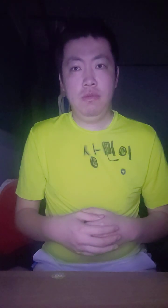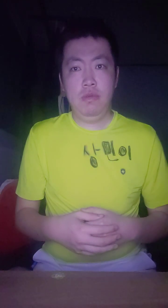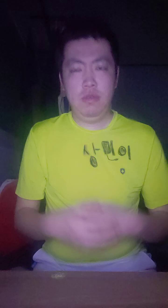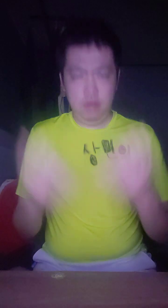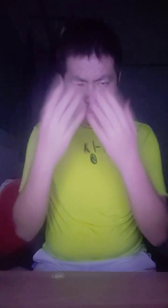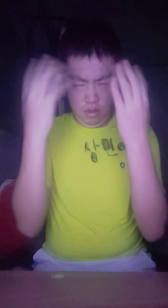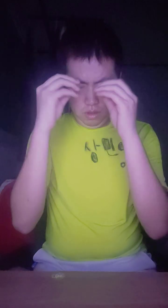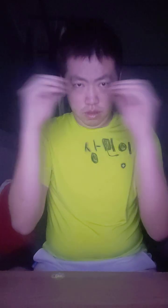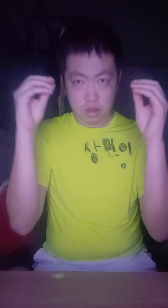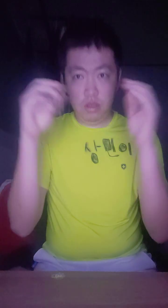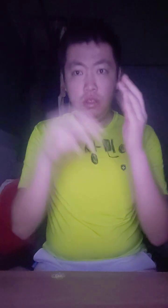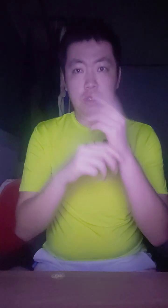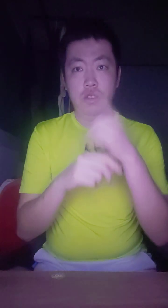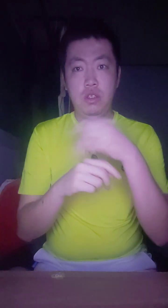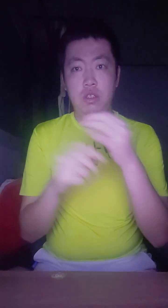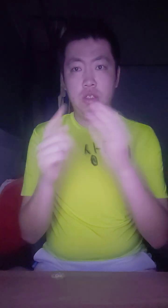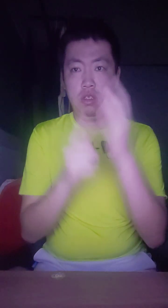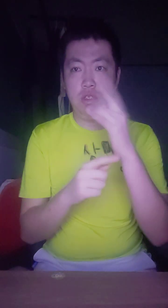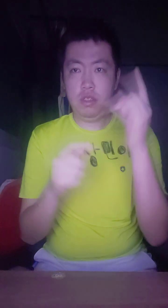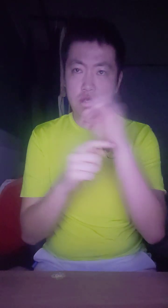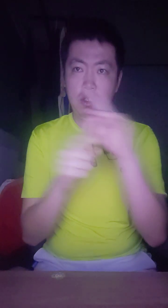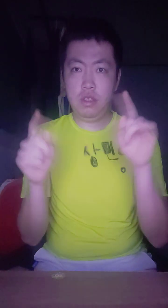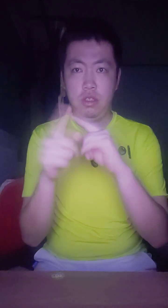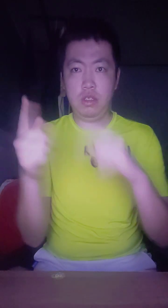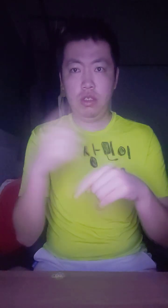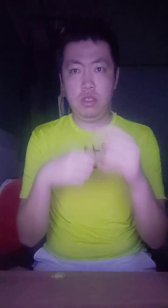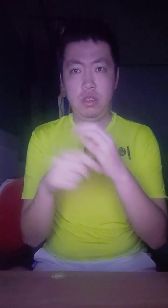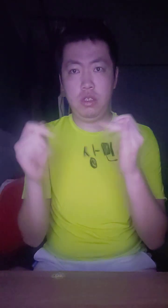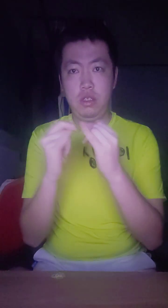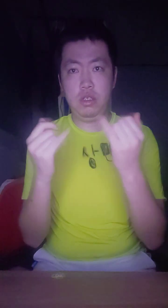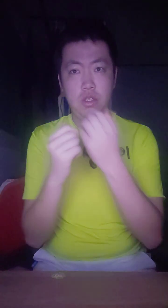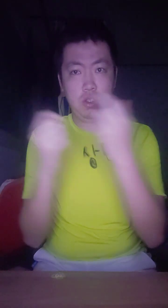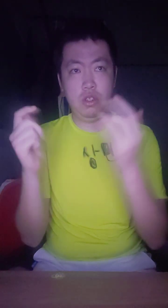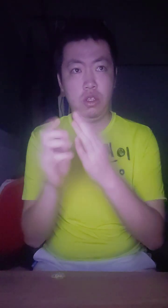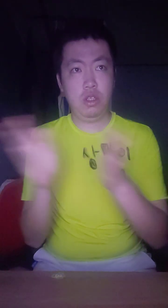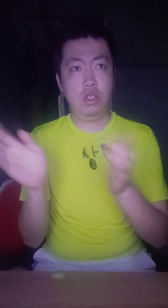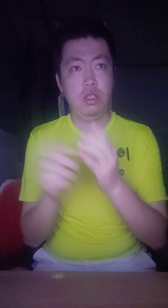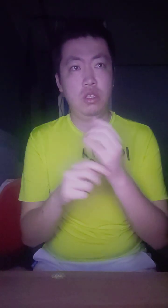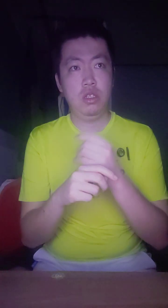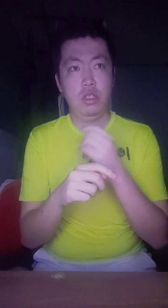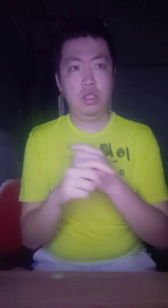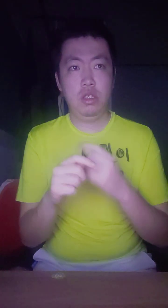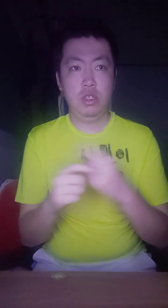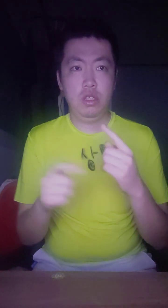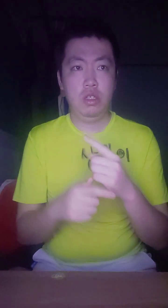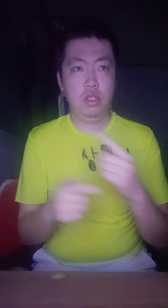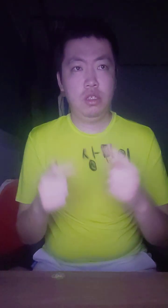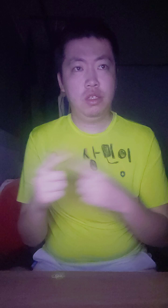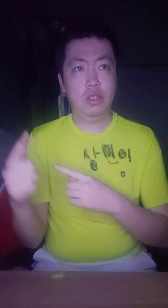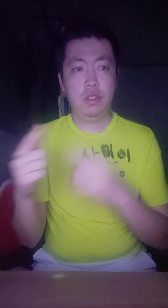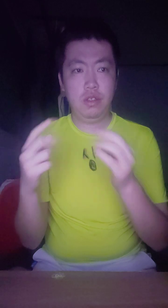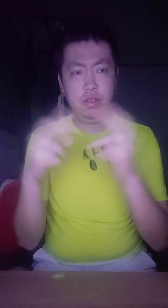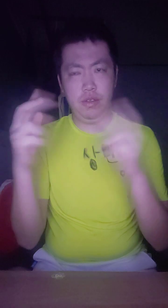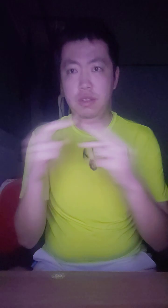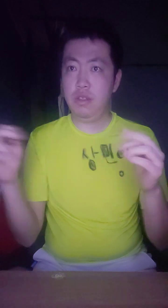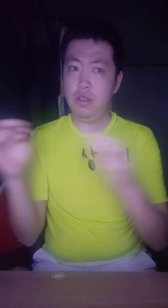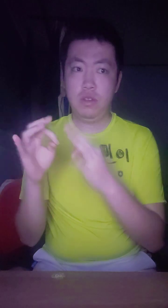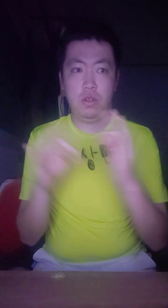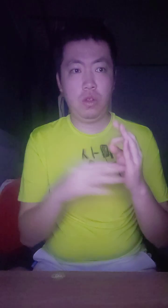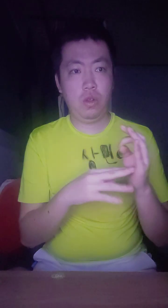밤사이 정전 피해도 속출했습니다. 변압기가 늘어난 전력 사용량을 견디지 못한 건데 복구에 시간도 걸리고